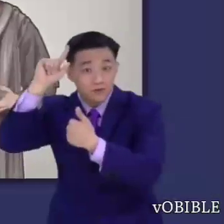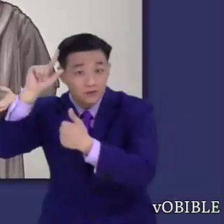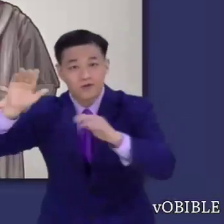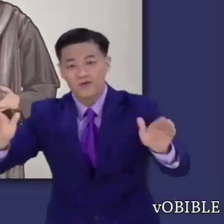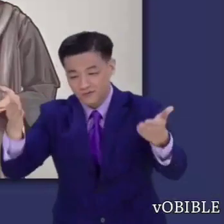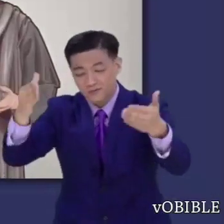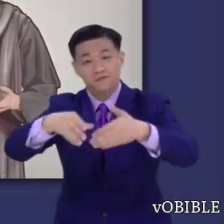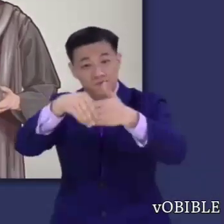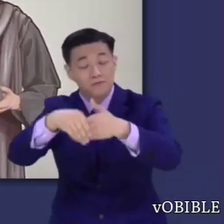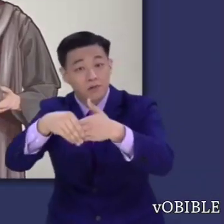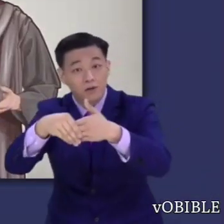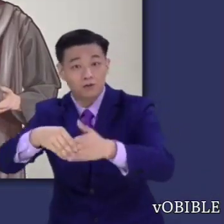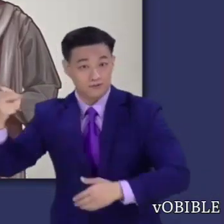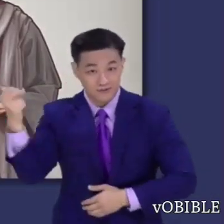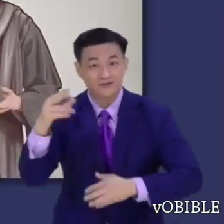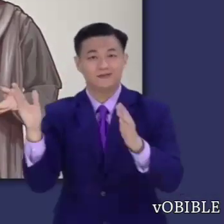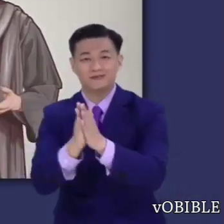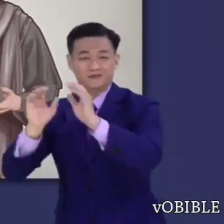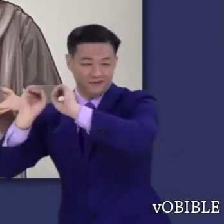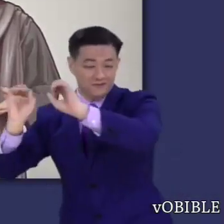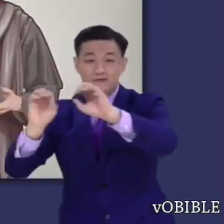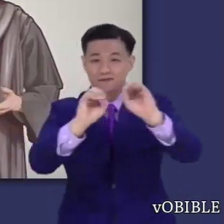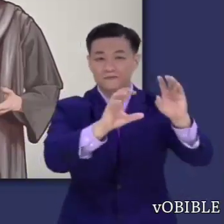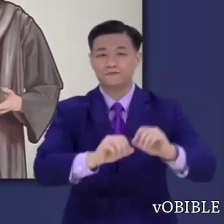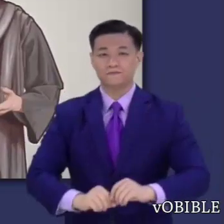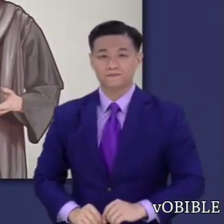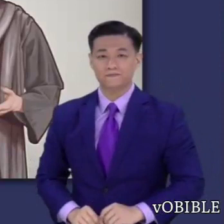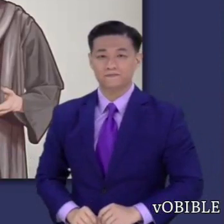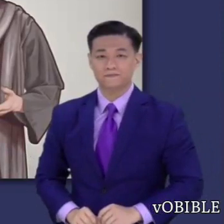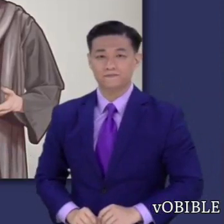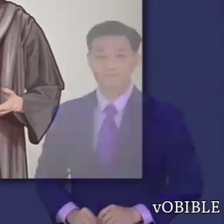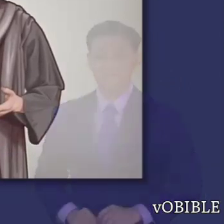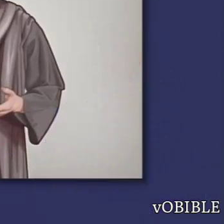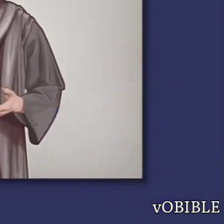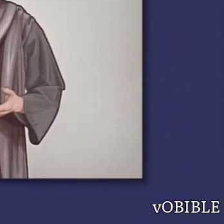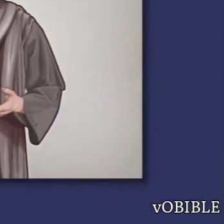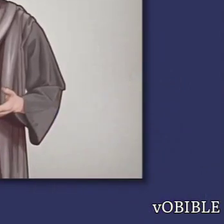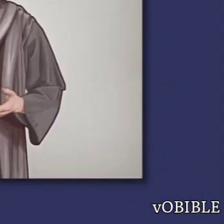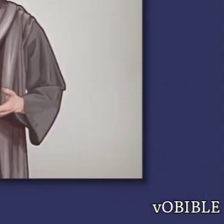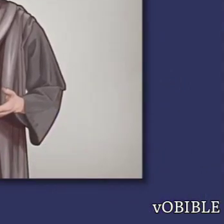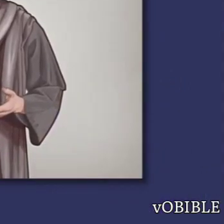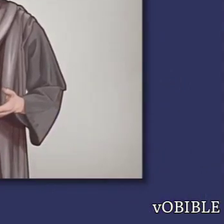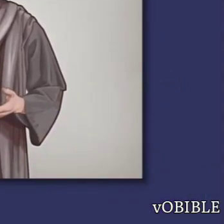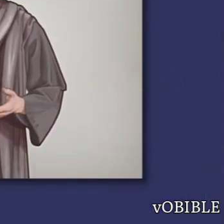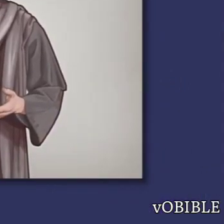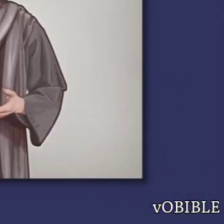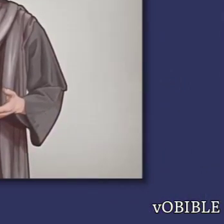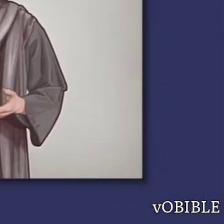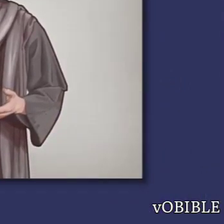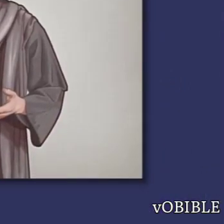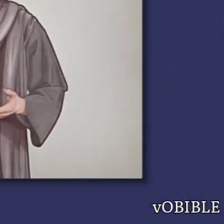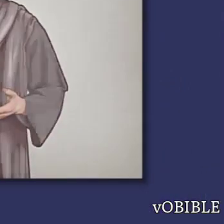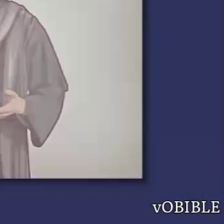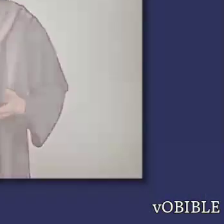了。大约12年后，马可在罗马陪伴保罗，显然他们已经化解矛盾，再